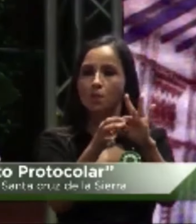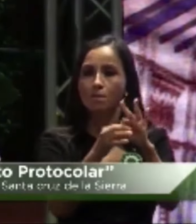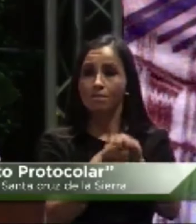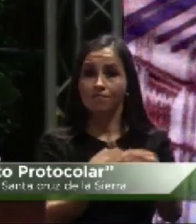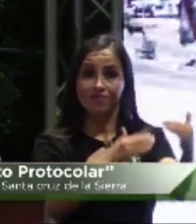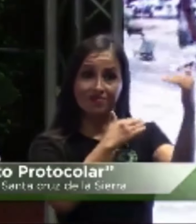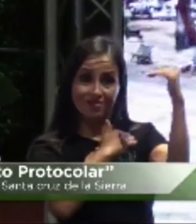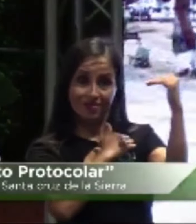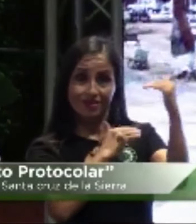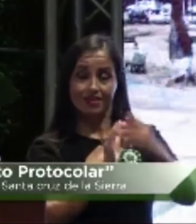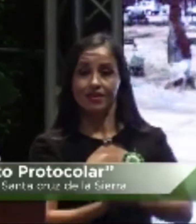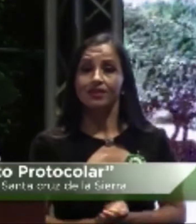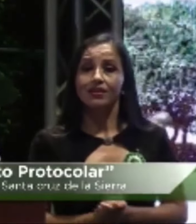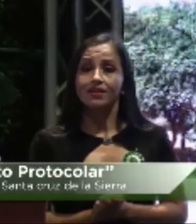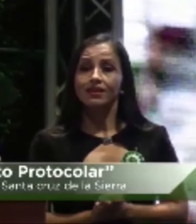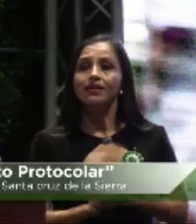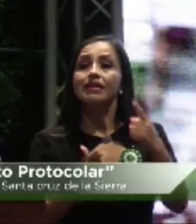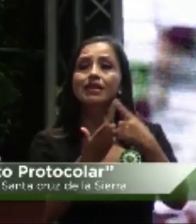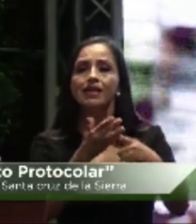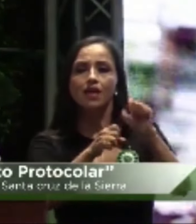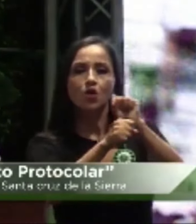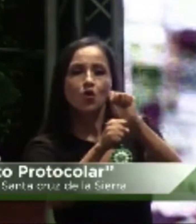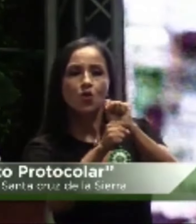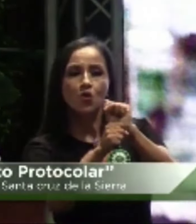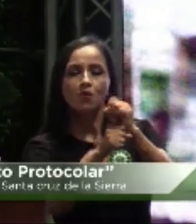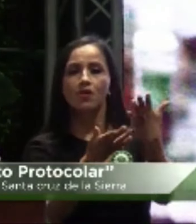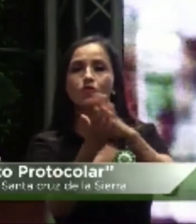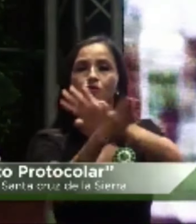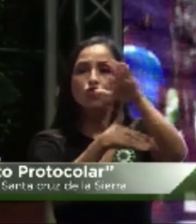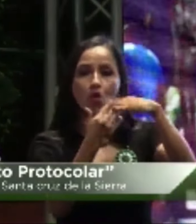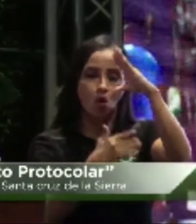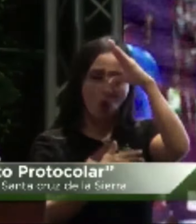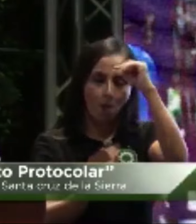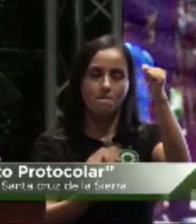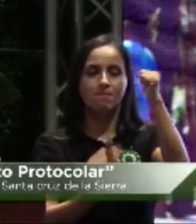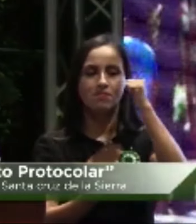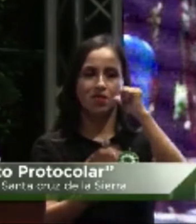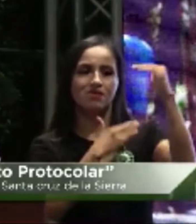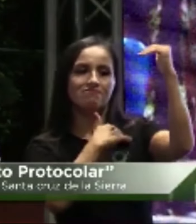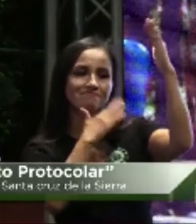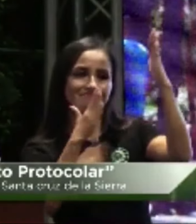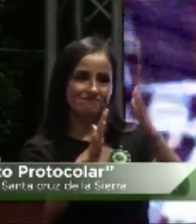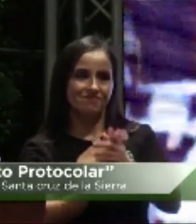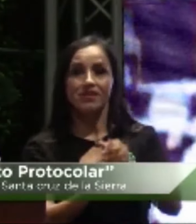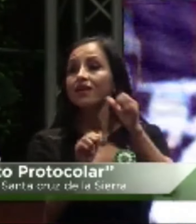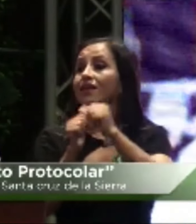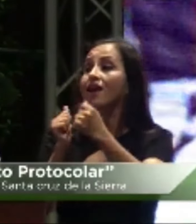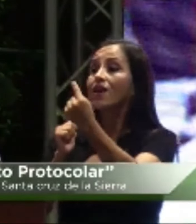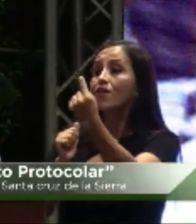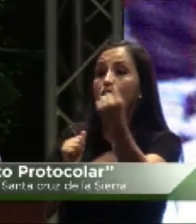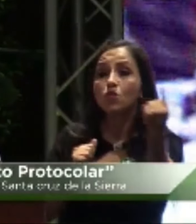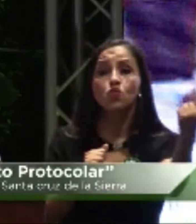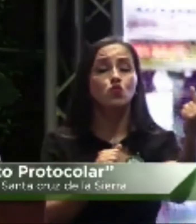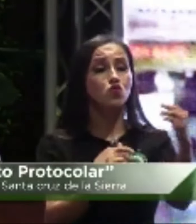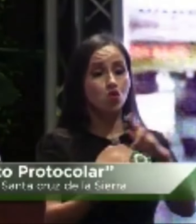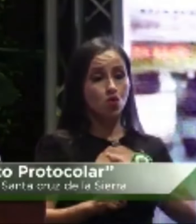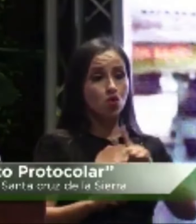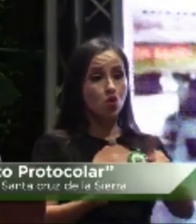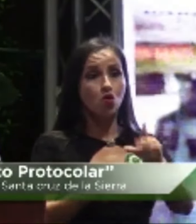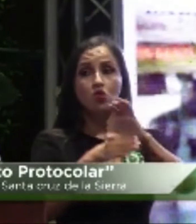Santa Cruz sea la obra de todas las cruceñas y cruceños, si cada uno cumple su papel,